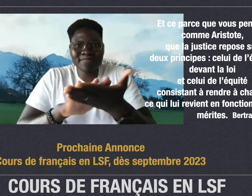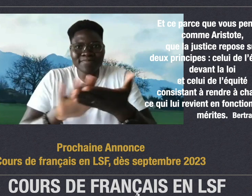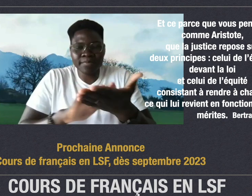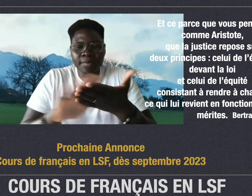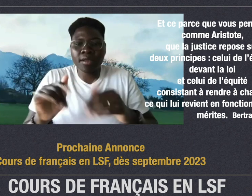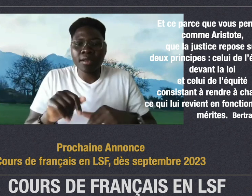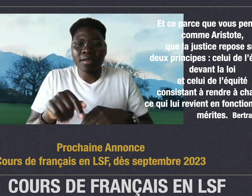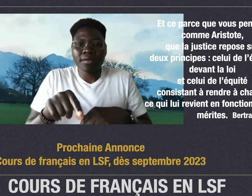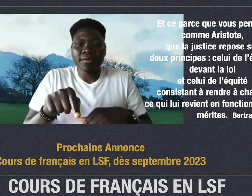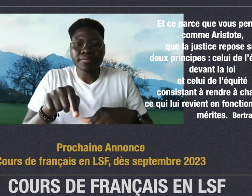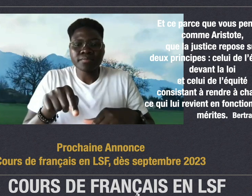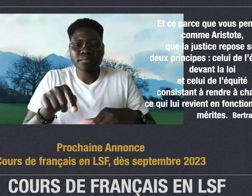Merci.